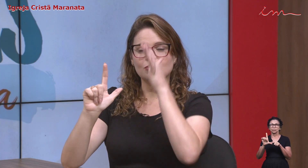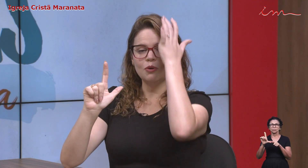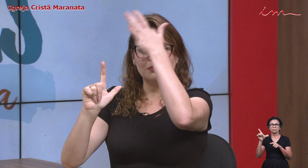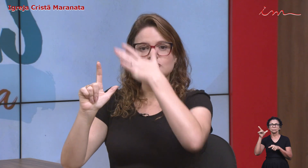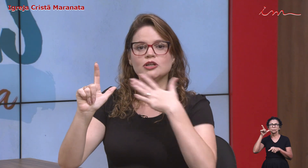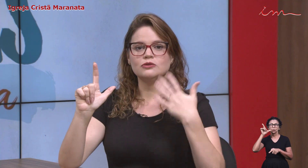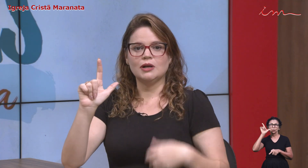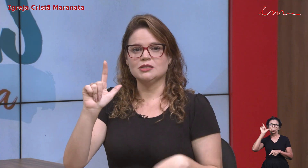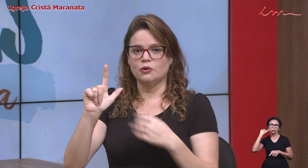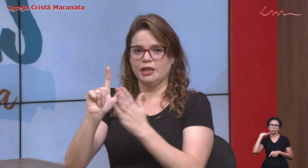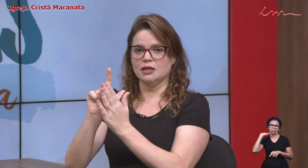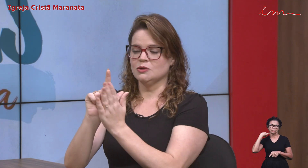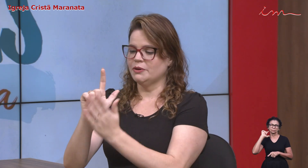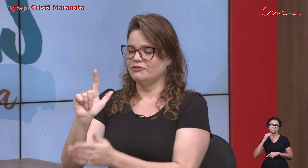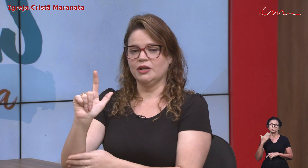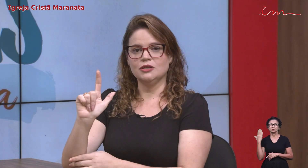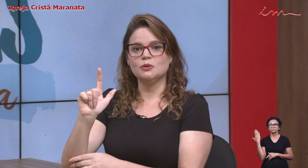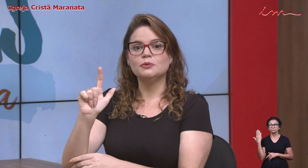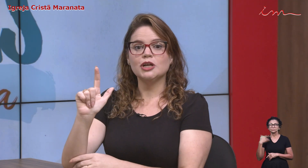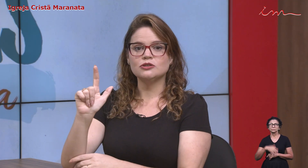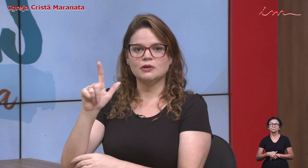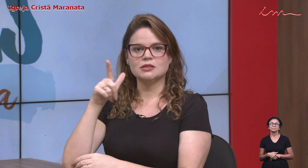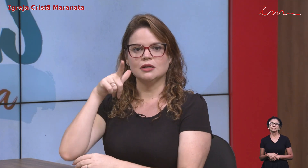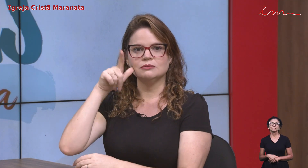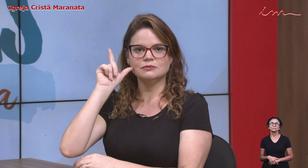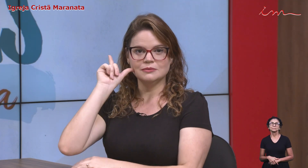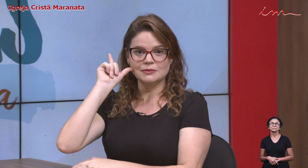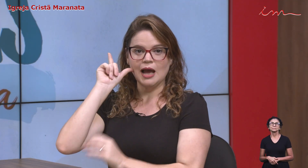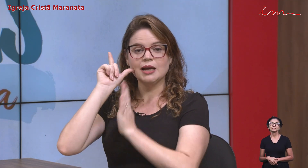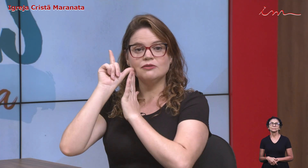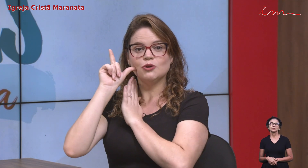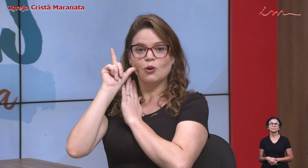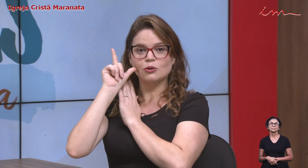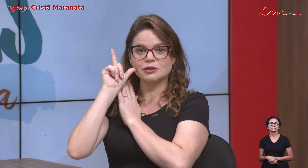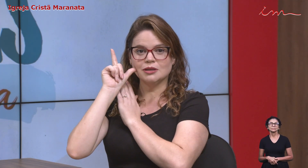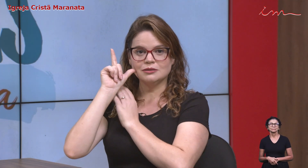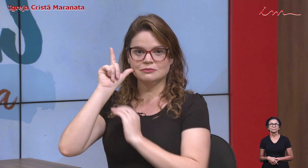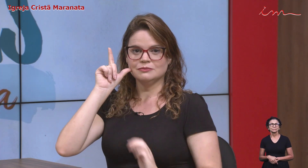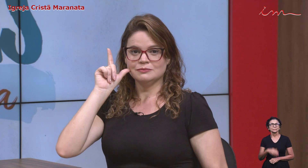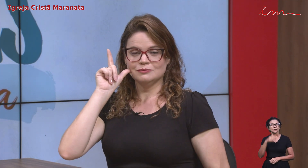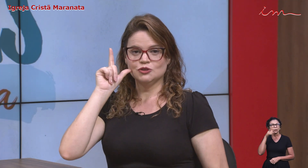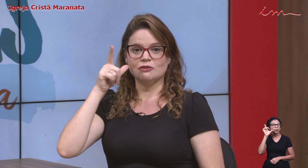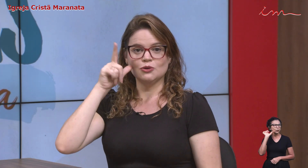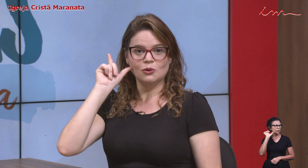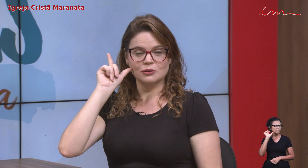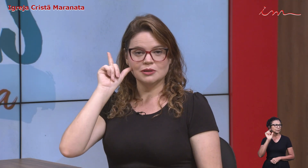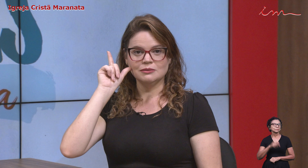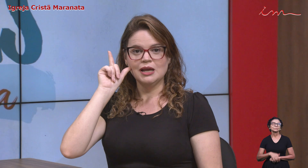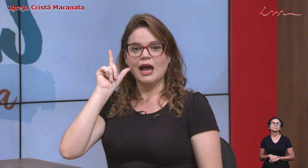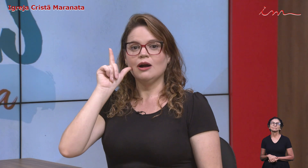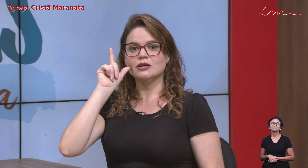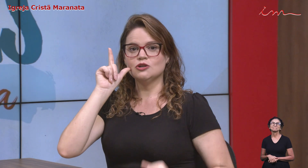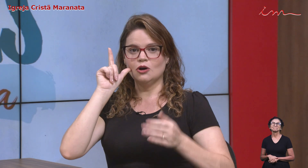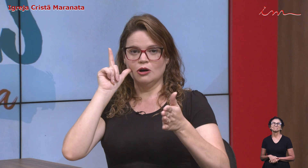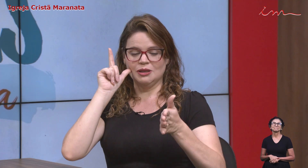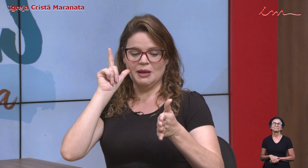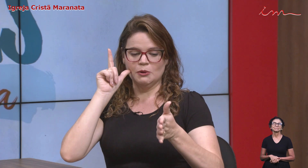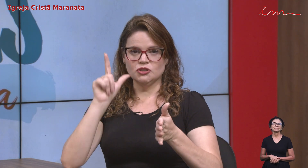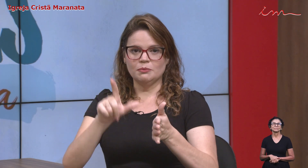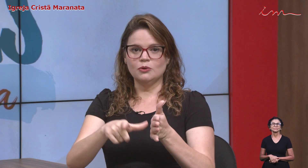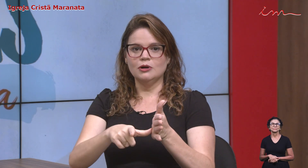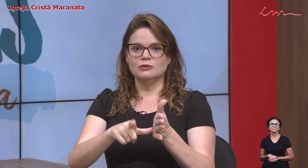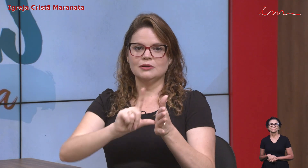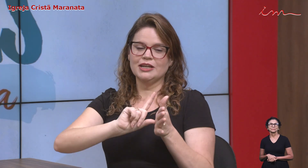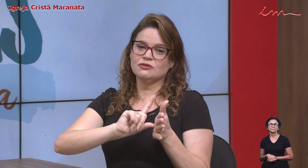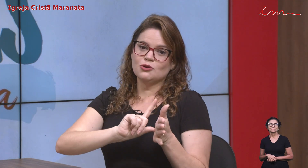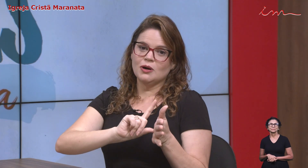Aqui agora o meu ponto de articulação, orientação para frente, meu ponto de articulação. Aqui virou ontem, já virou ontem. Agora se eu coloco na minha mão